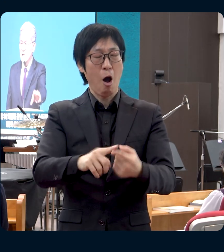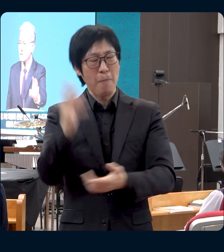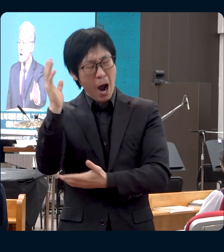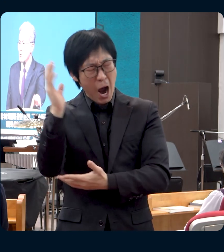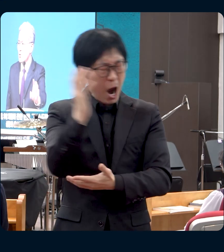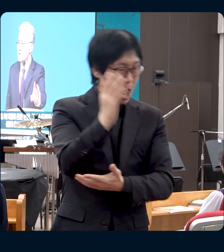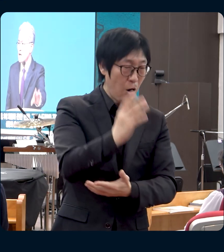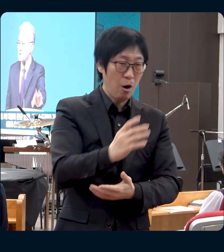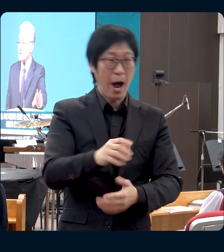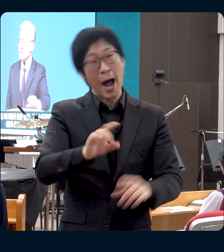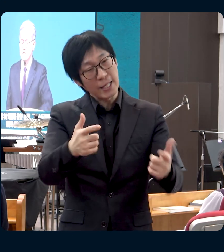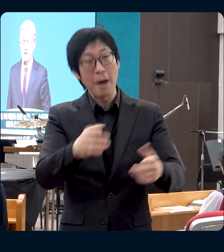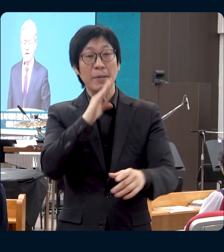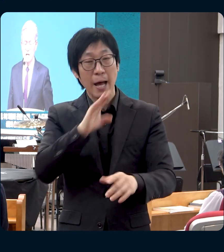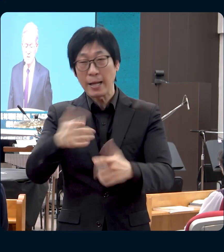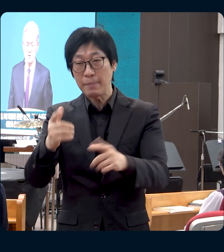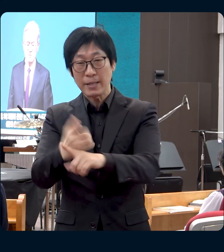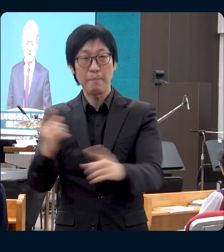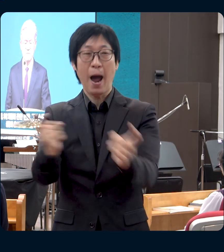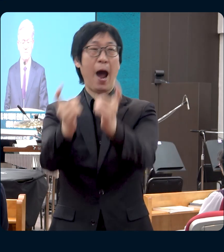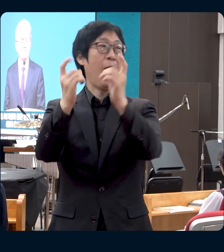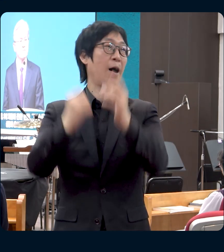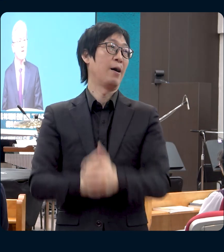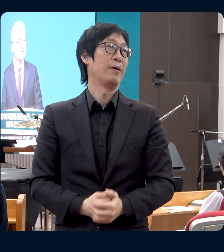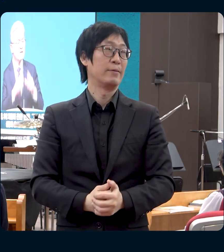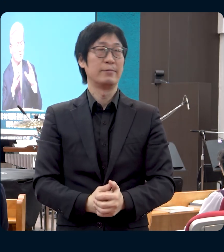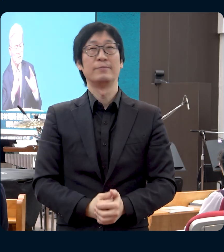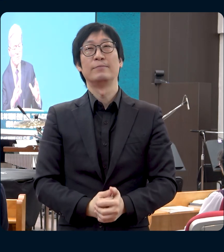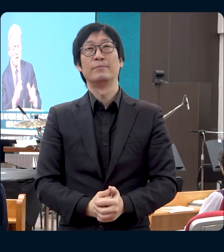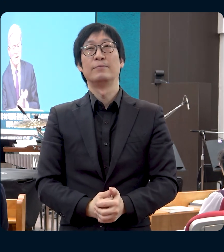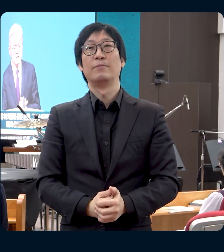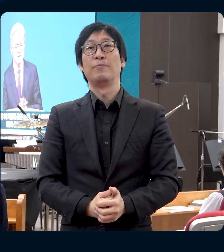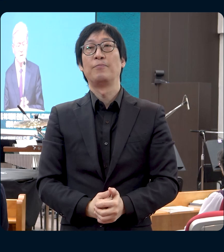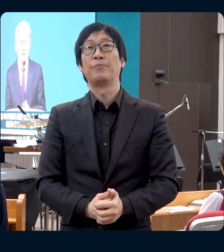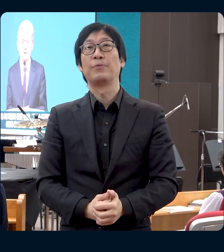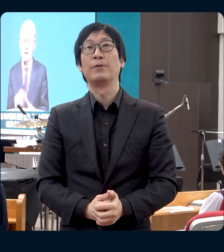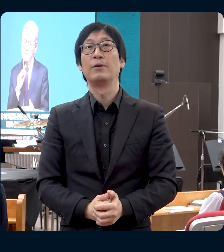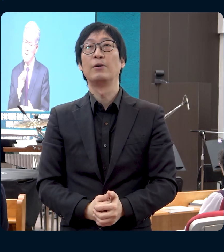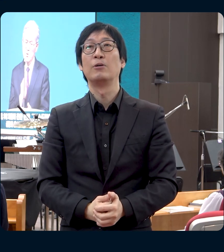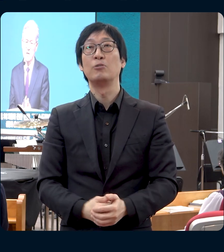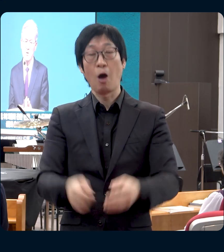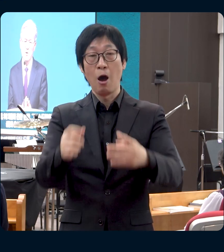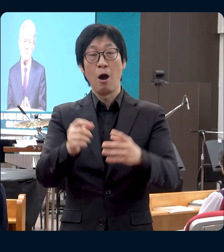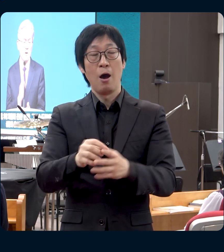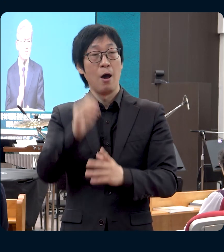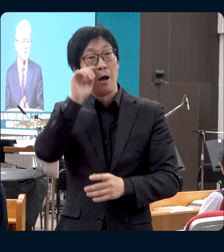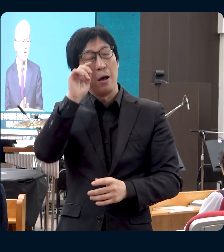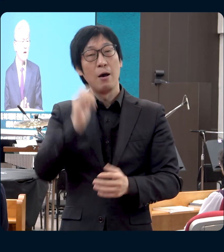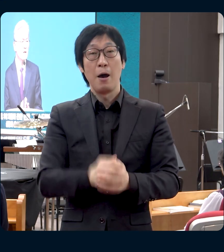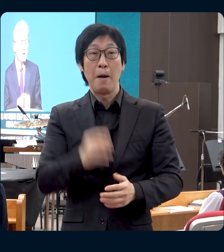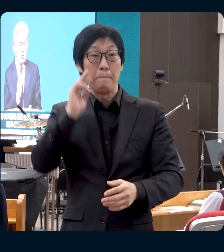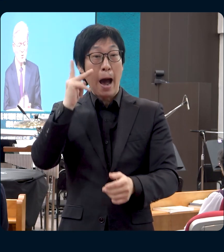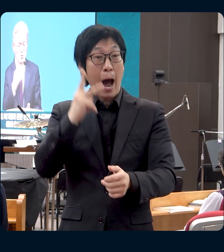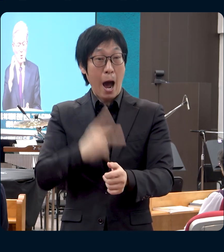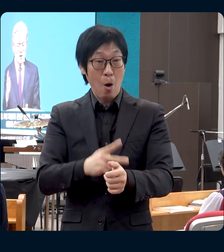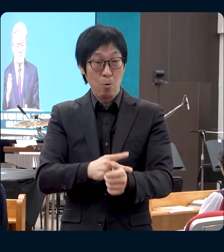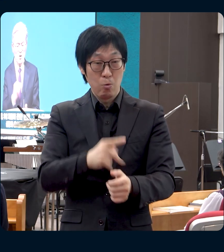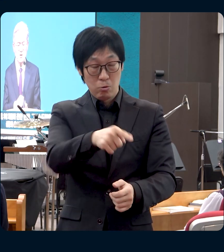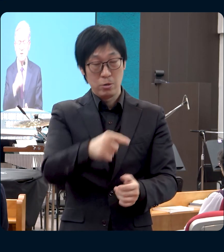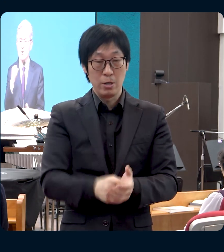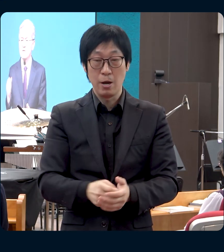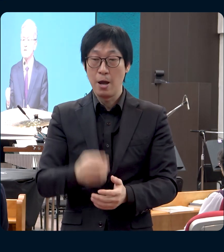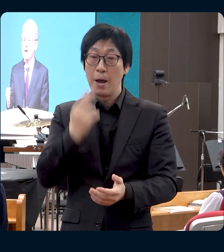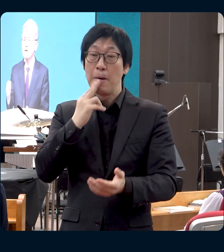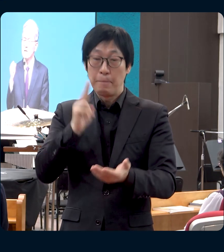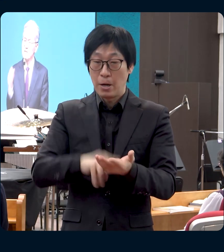온통 갈등하고 논쟁하는 그런 이야기가 있었습니다. 자, 그렇기 때문에 에베소에서 바울 사도가 고린도 교회에게